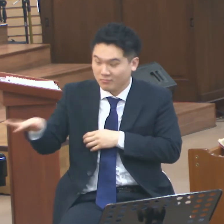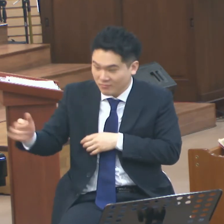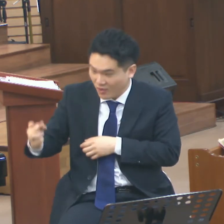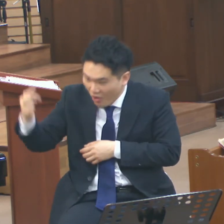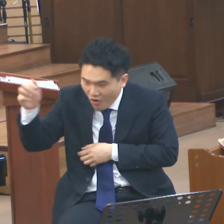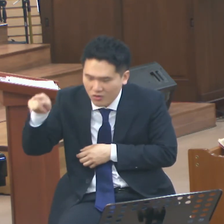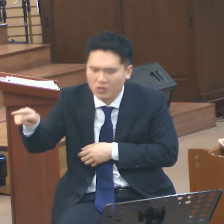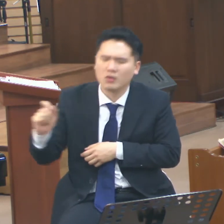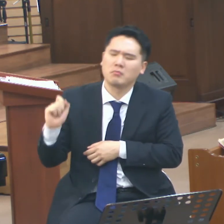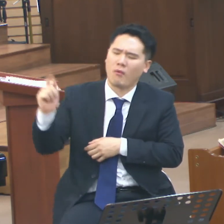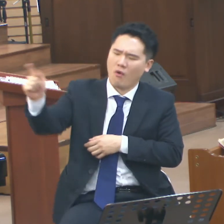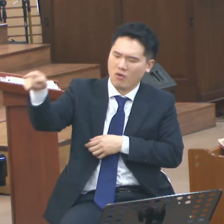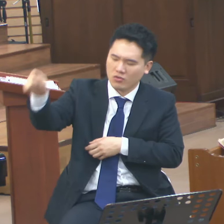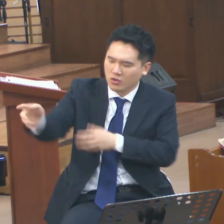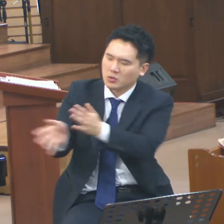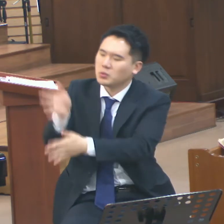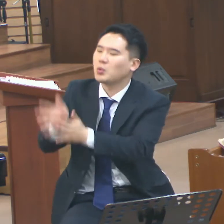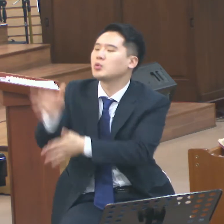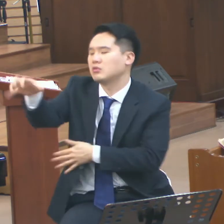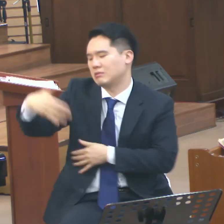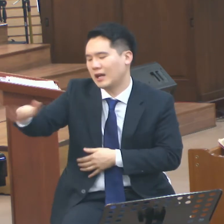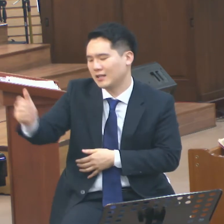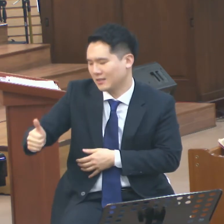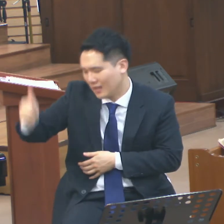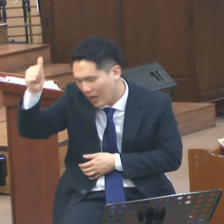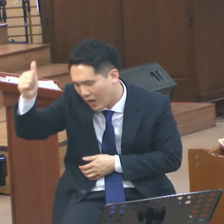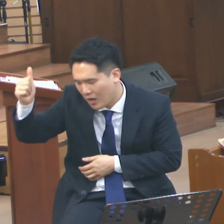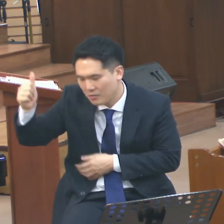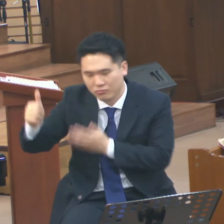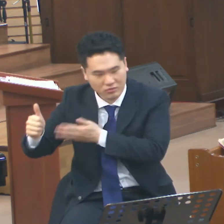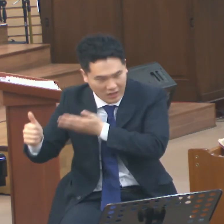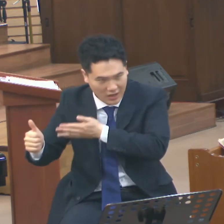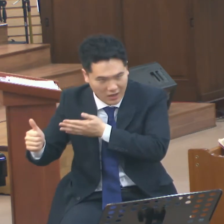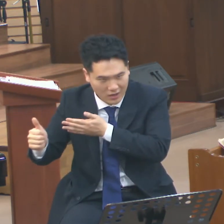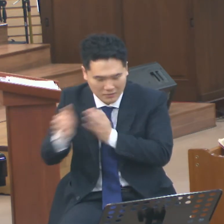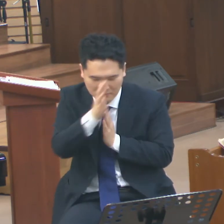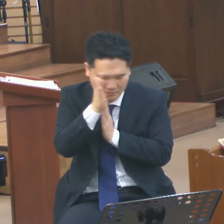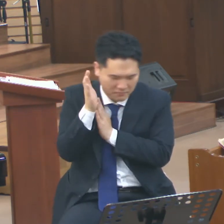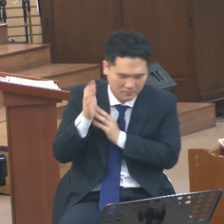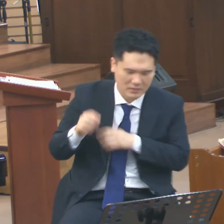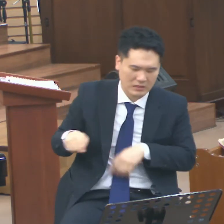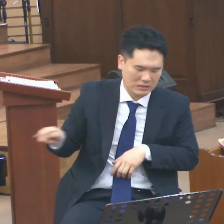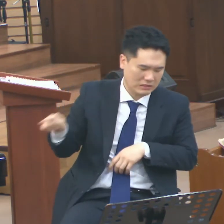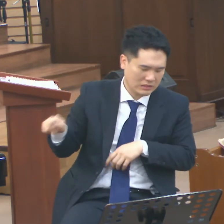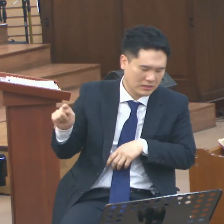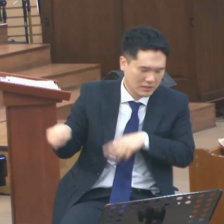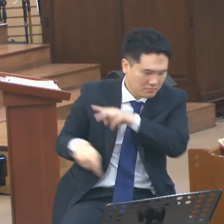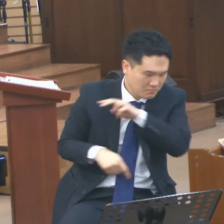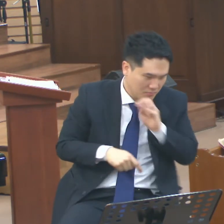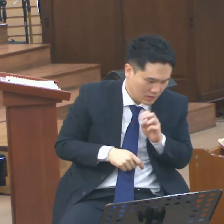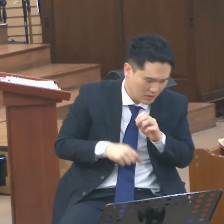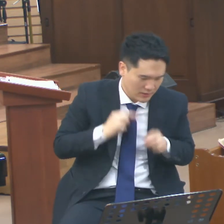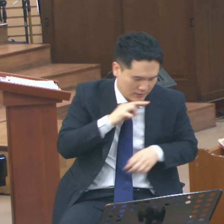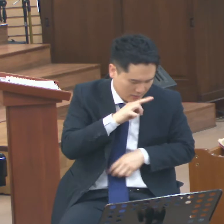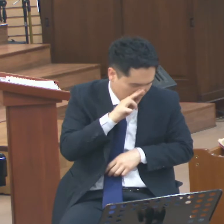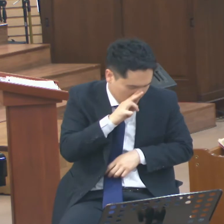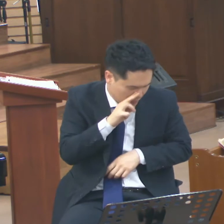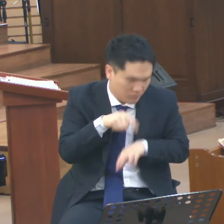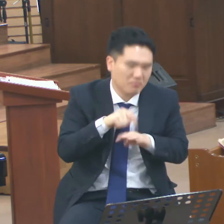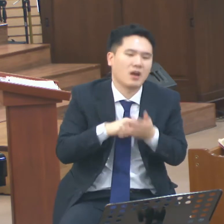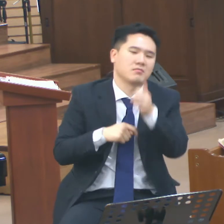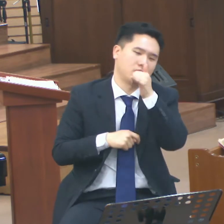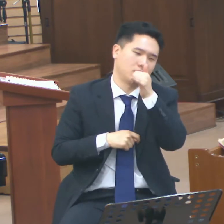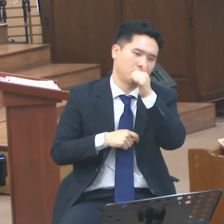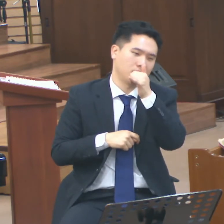여자의 몸을 입어서 한 집에서 30여 년 동안 살면서 자기 이후에 태어난 동생들을 봐요. 그런데 그